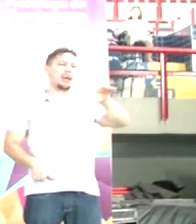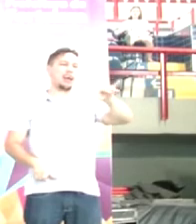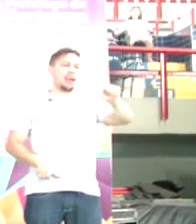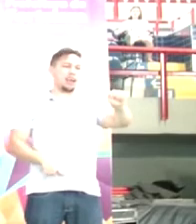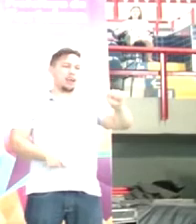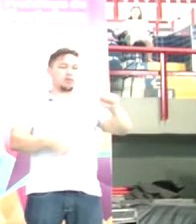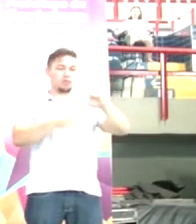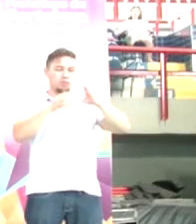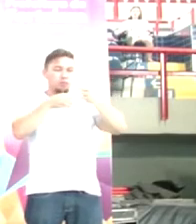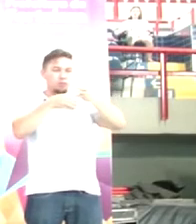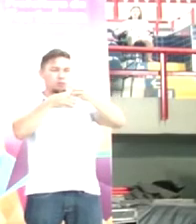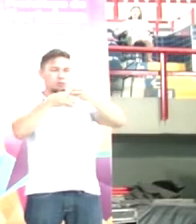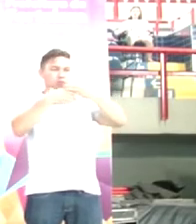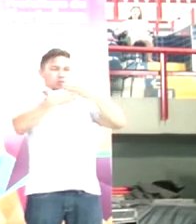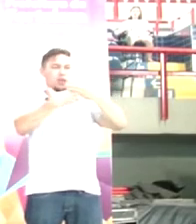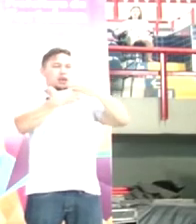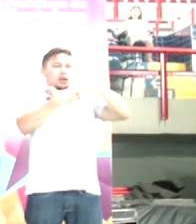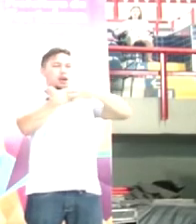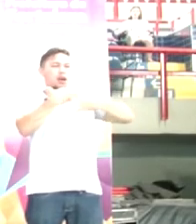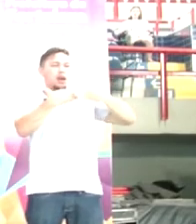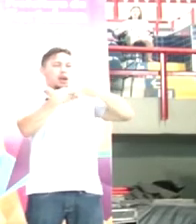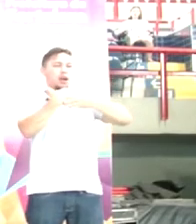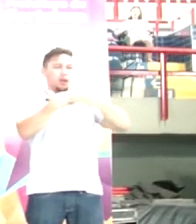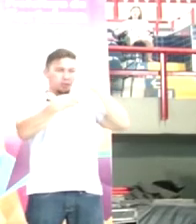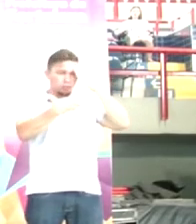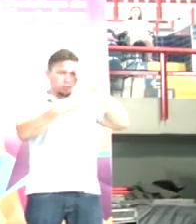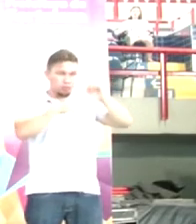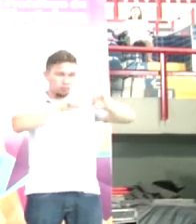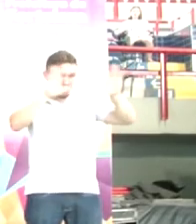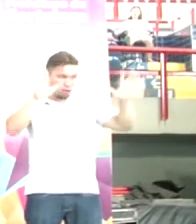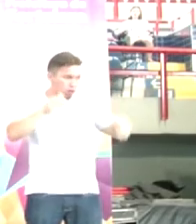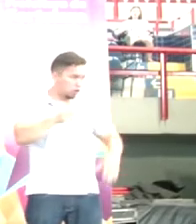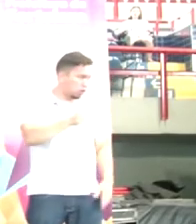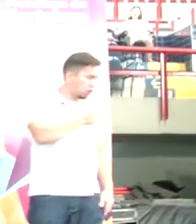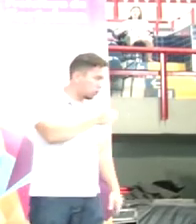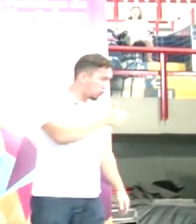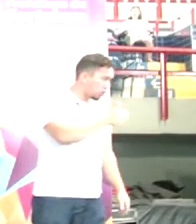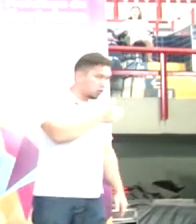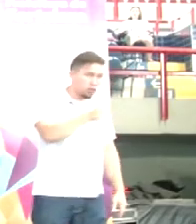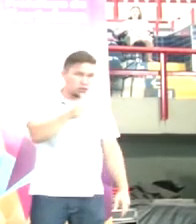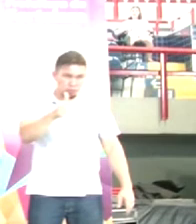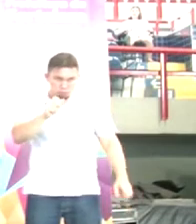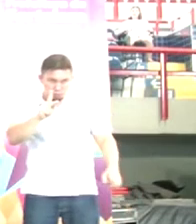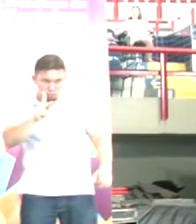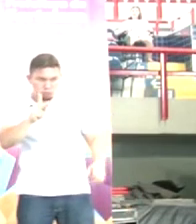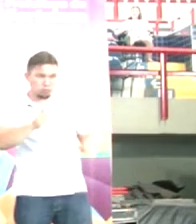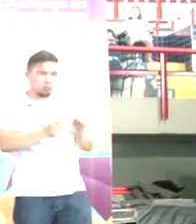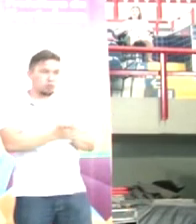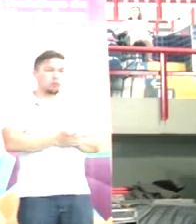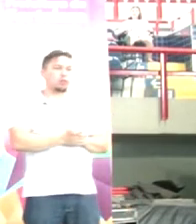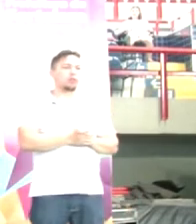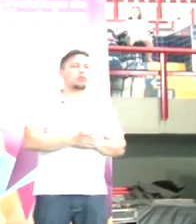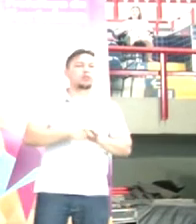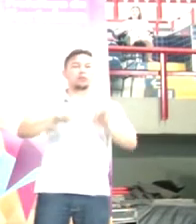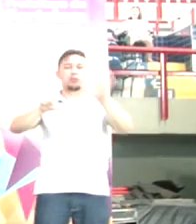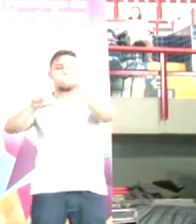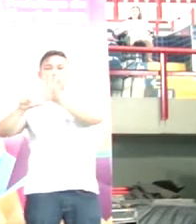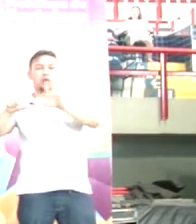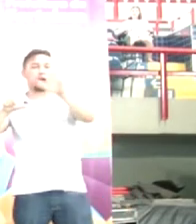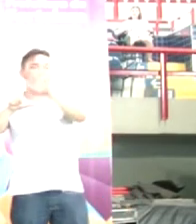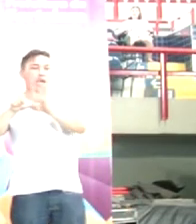qual é a área da superfície. Tá claro, né, pessoal? Então só para fechar. Qual é mesmo a